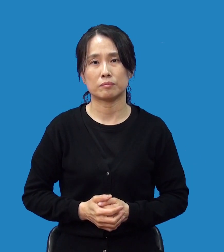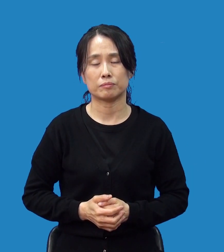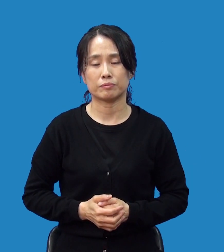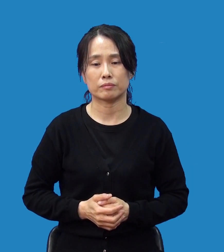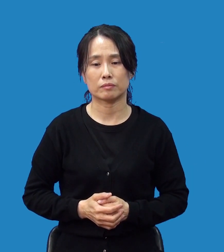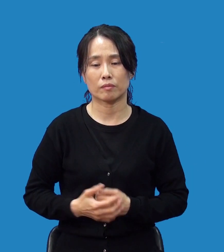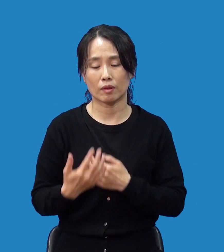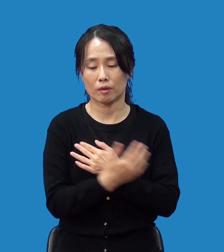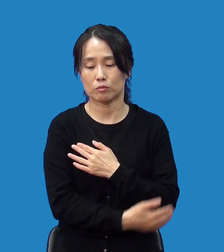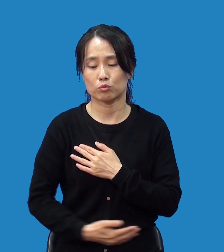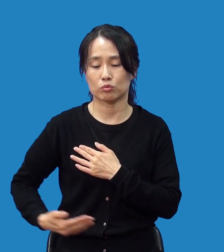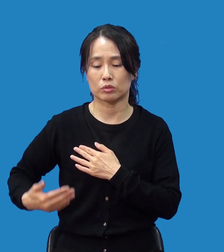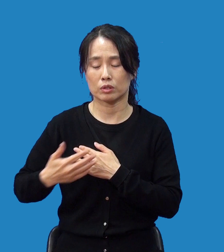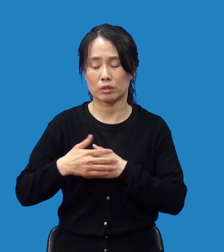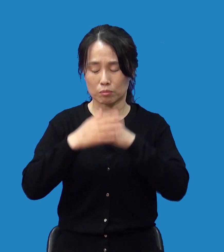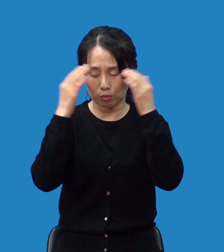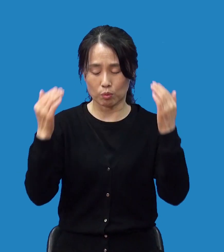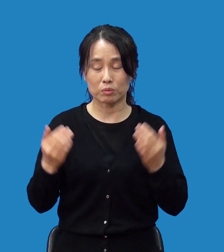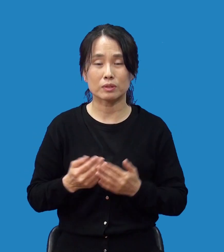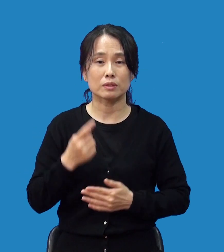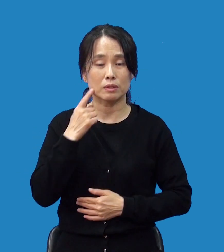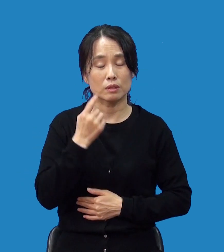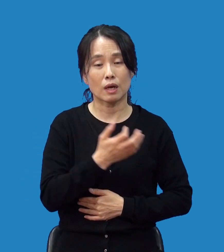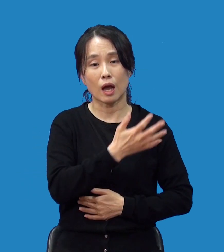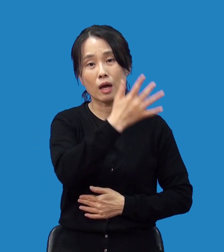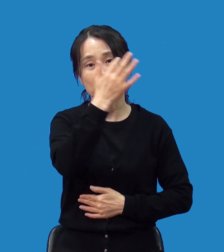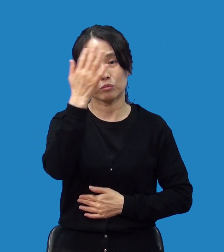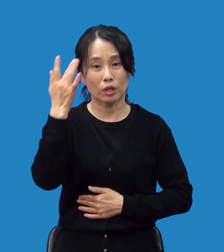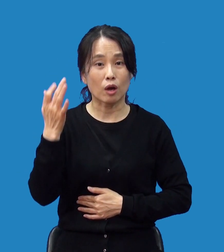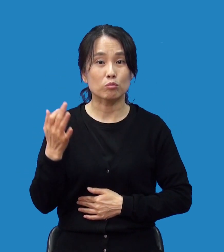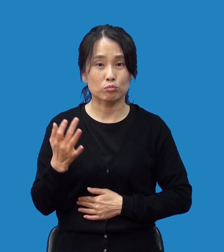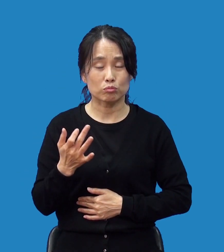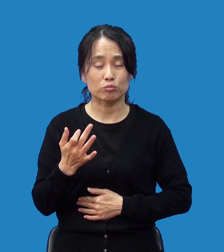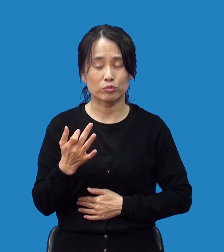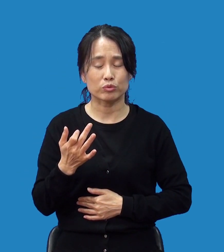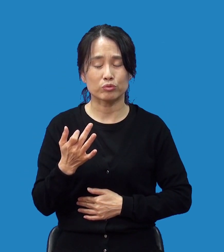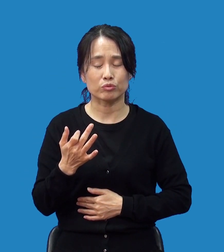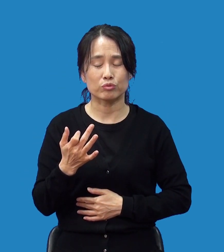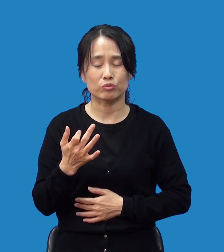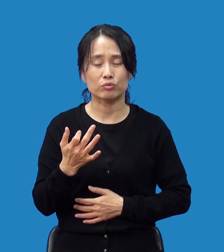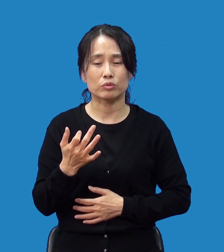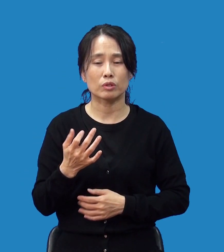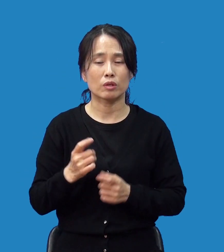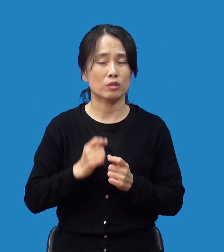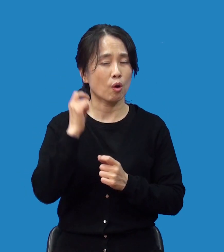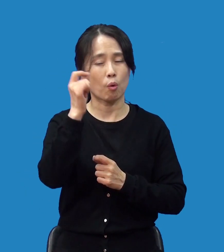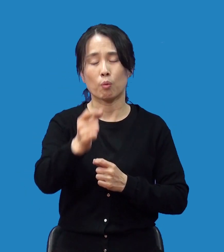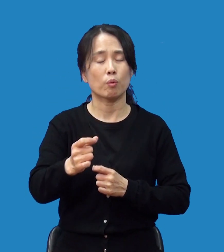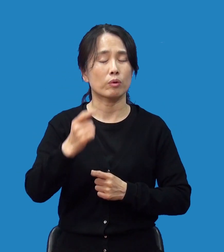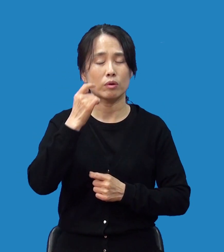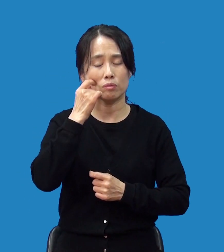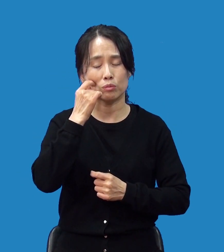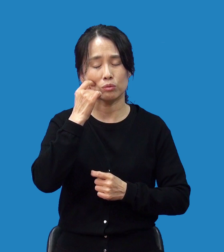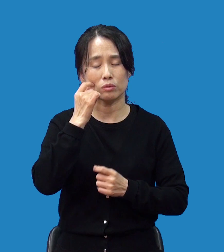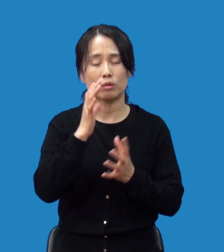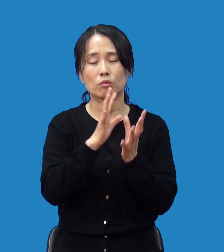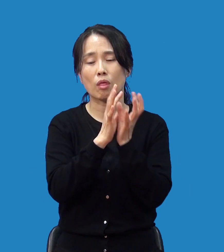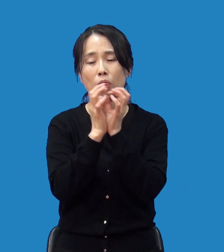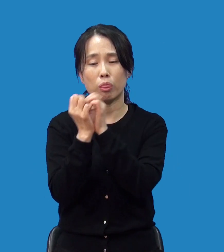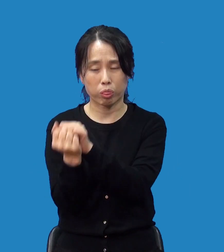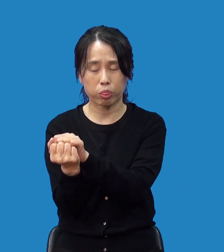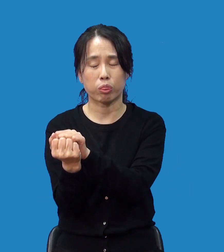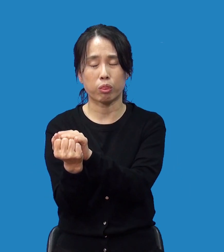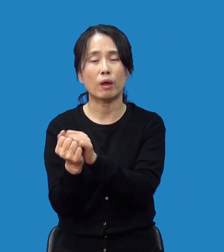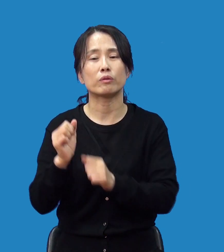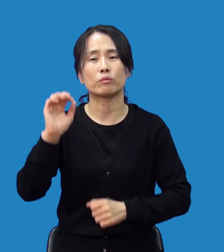육체의 모든 아름다움 헤세드는 여전히 시드는 불의 꽃과 같습니다.